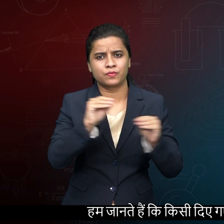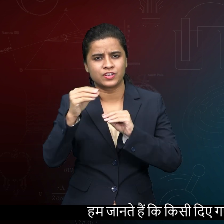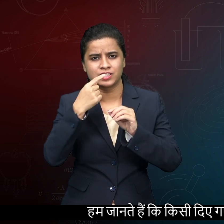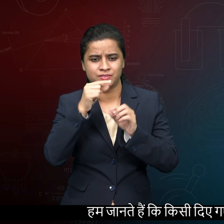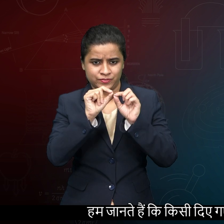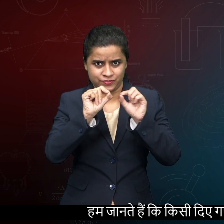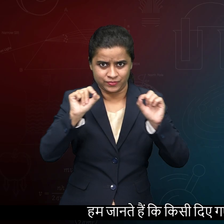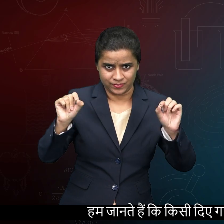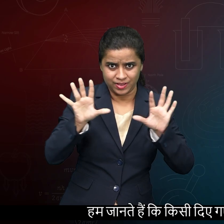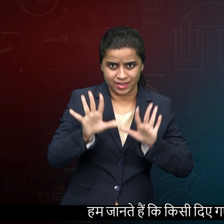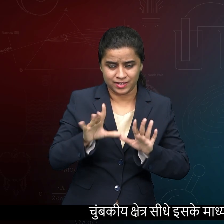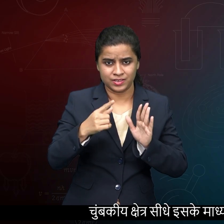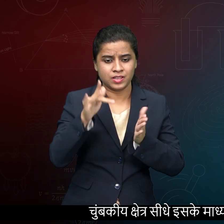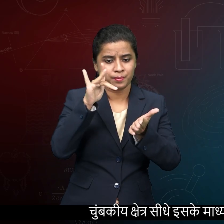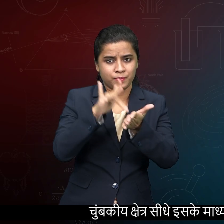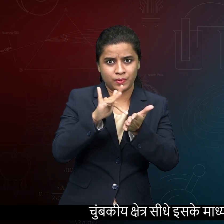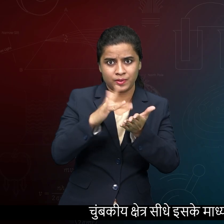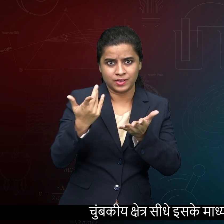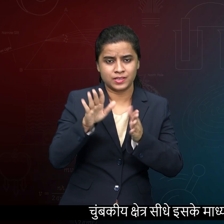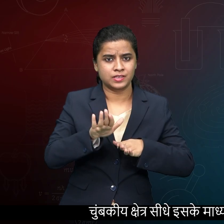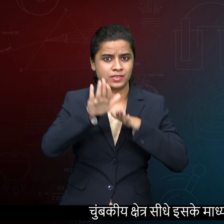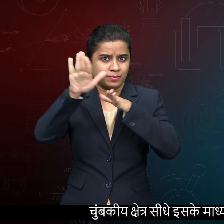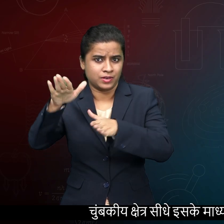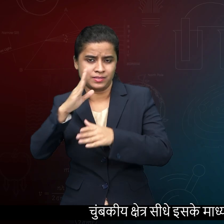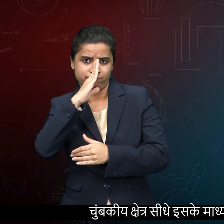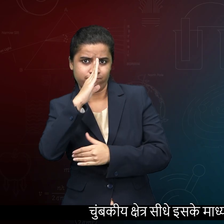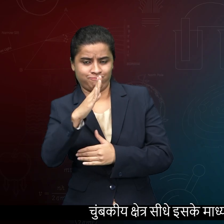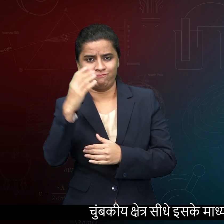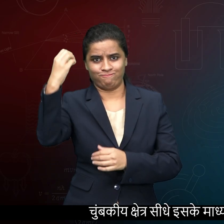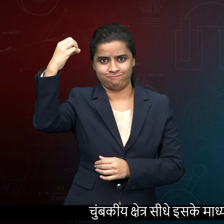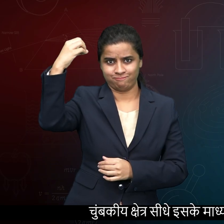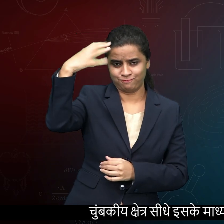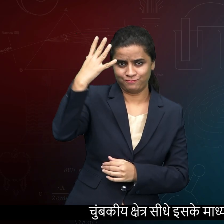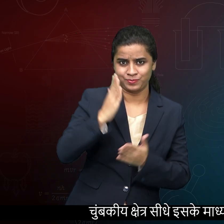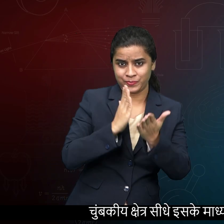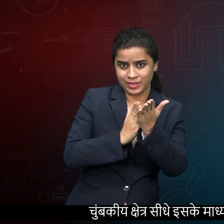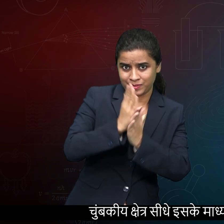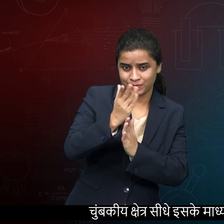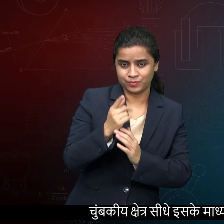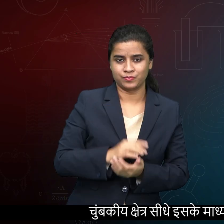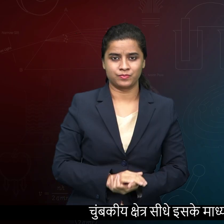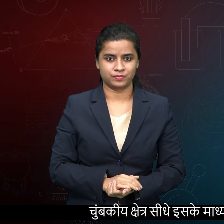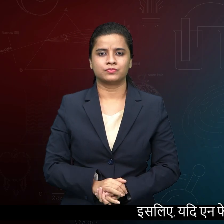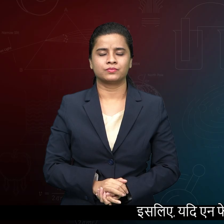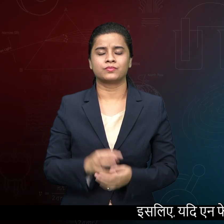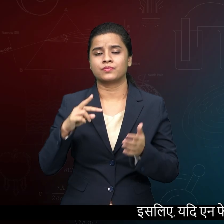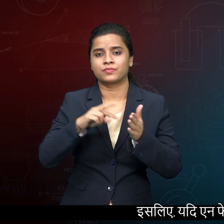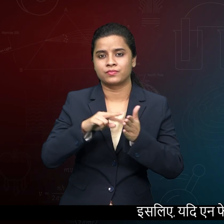तार द्वारा उत्पन्न चुंबकीय क्षेत्र सीधे इसके माध्यम से गुजरने वाले, इसीलिए